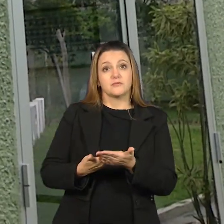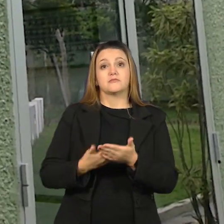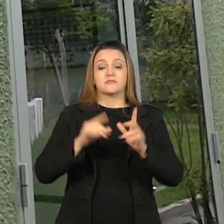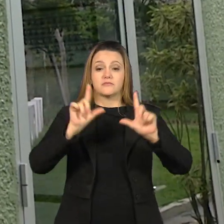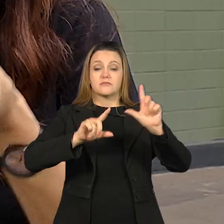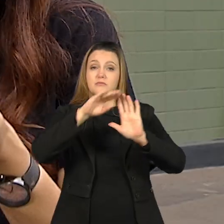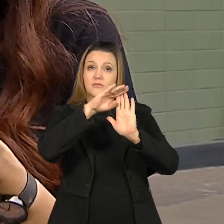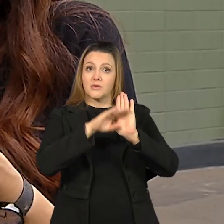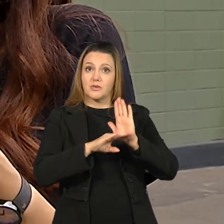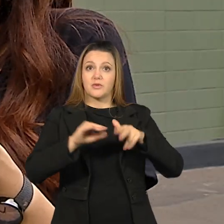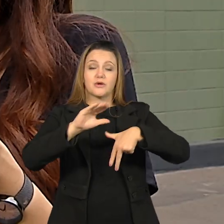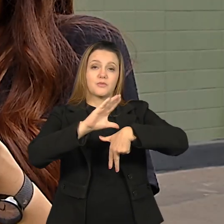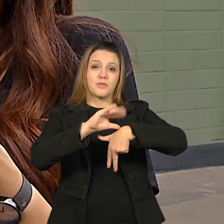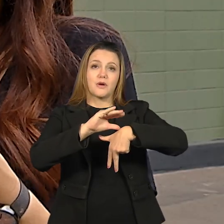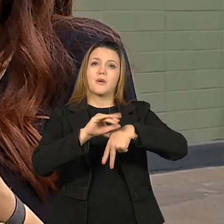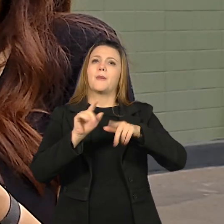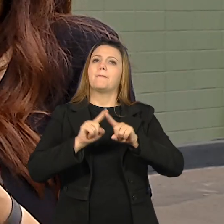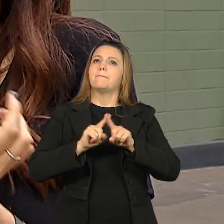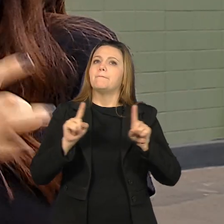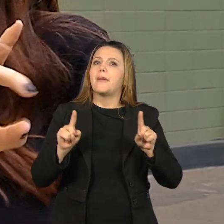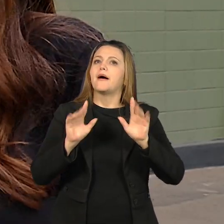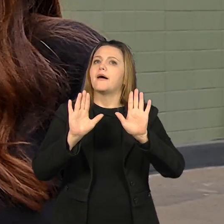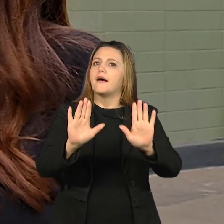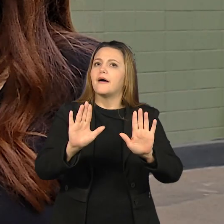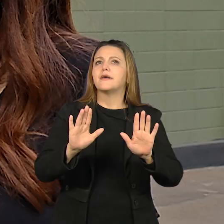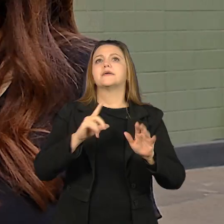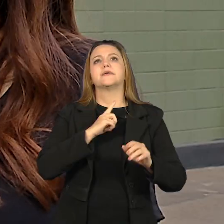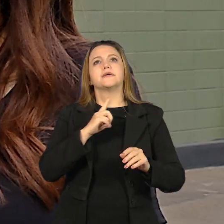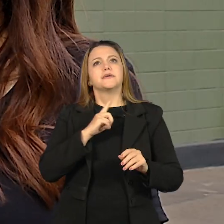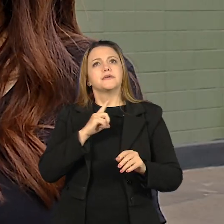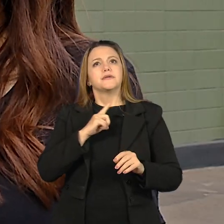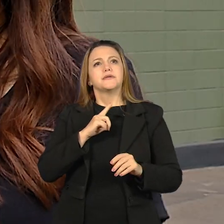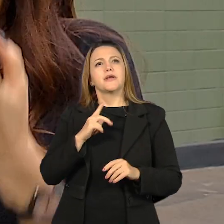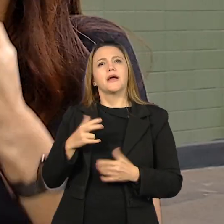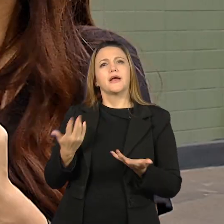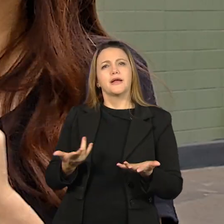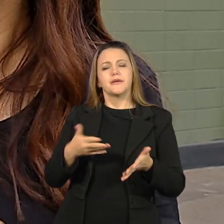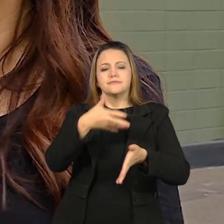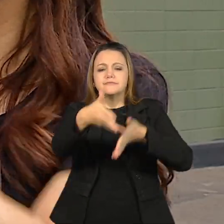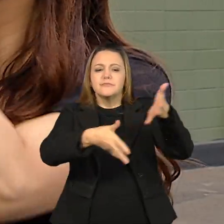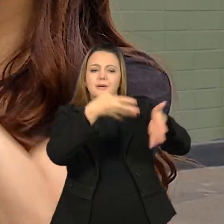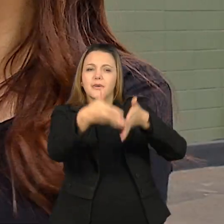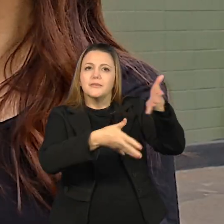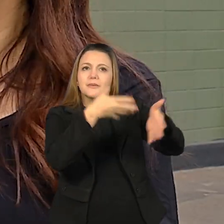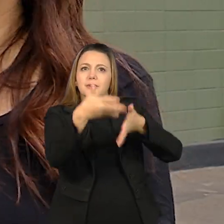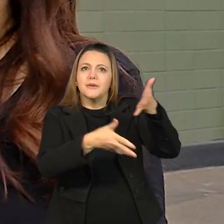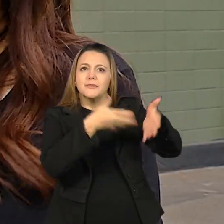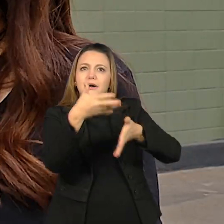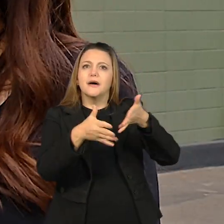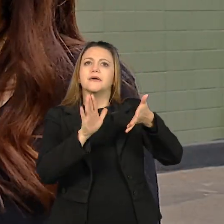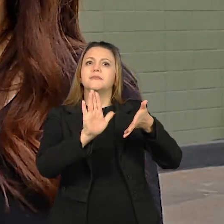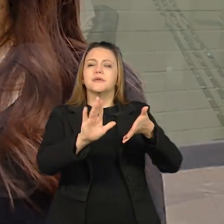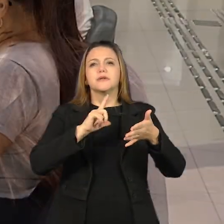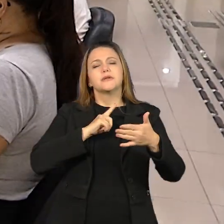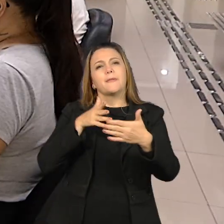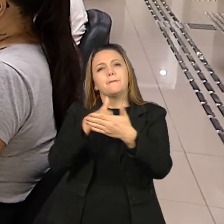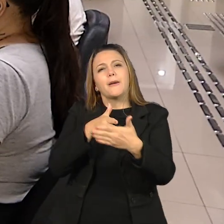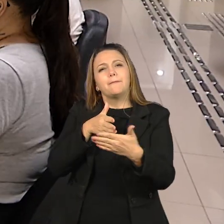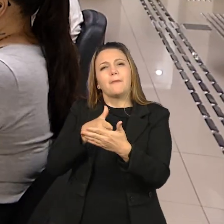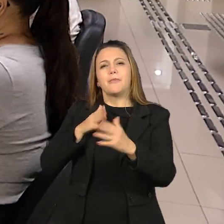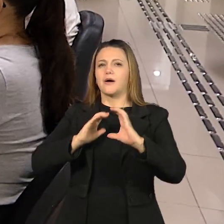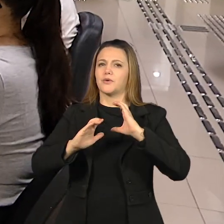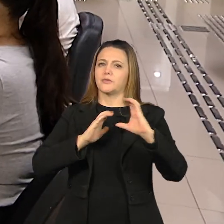na programação da TV Cultura, mas mesmo utilizando as palavras articuladas pelas mãos, a Natália ainda encontra barreiras